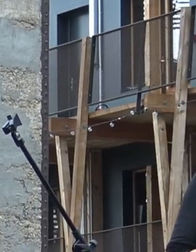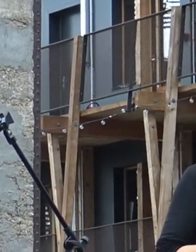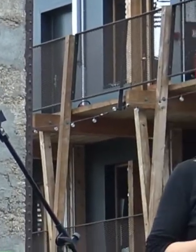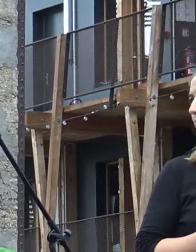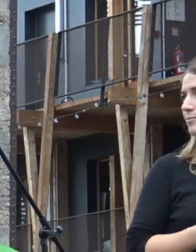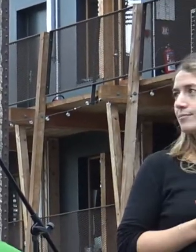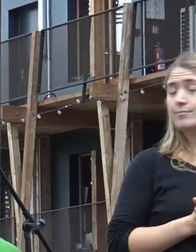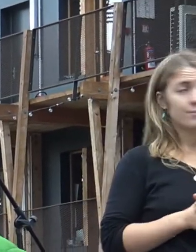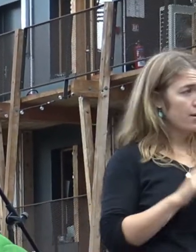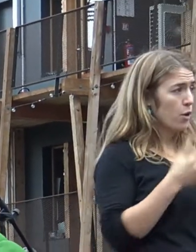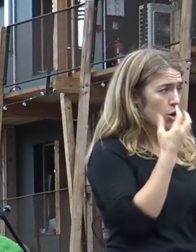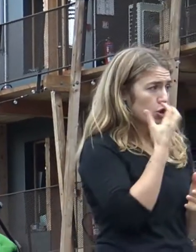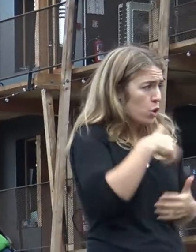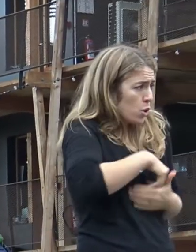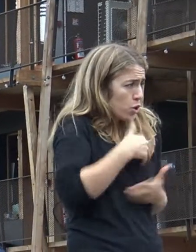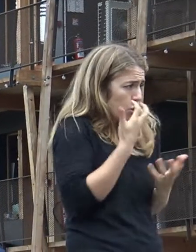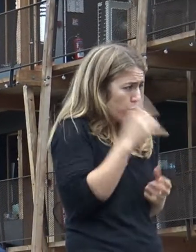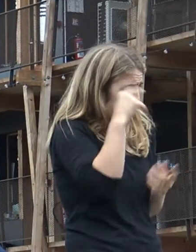Va falloir vous échauffer pour les marchés. Hein.